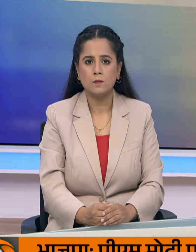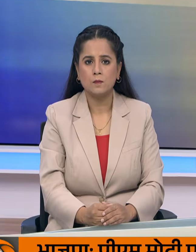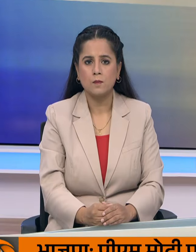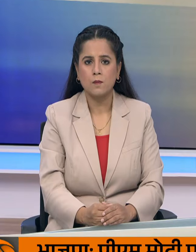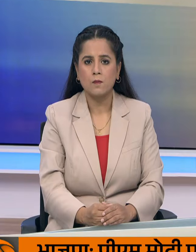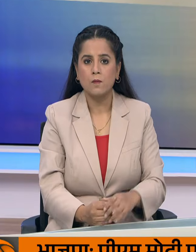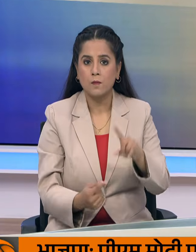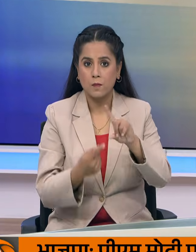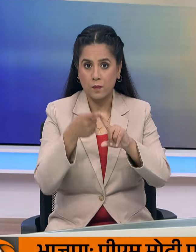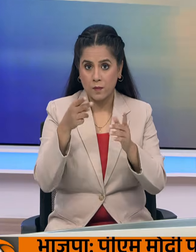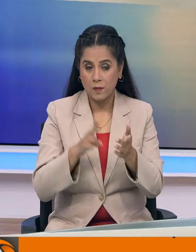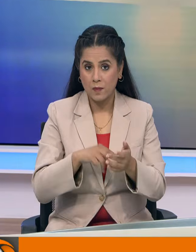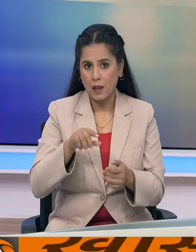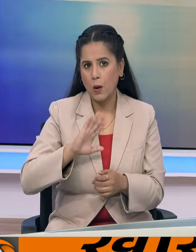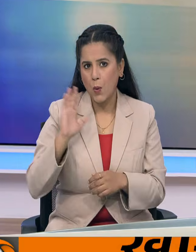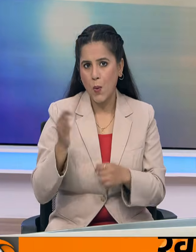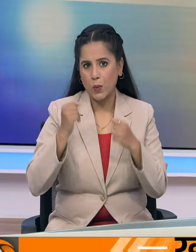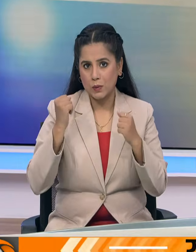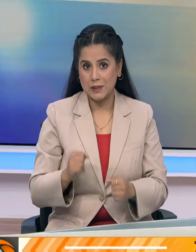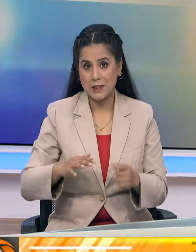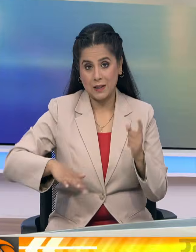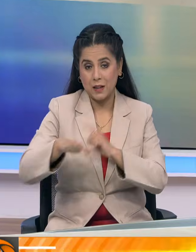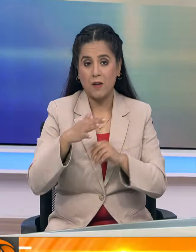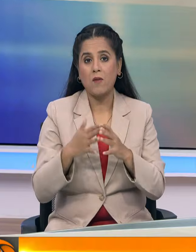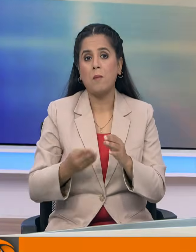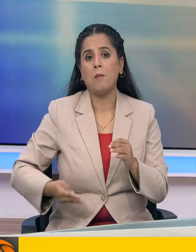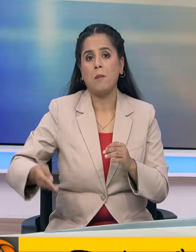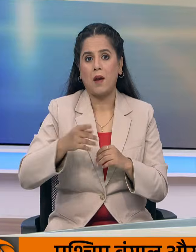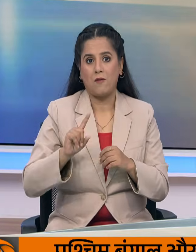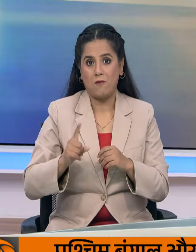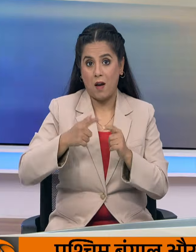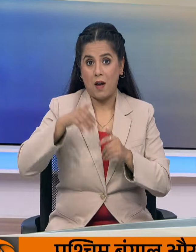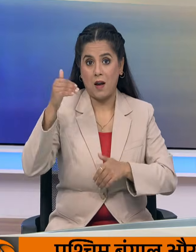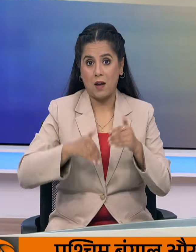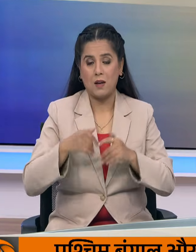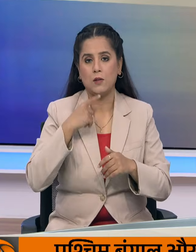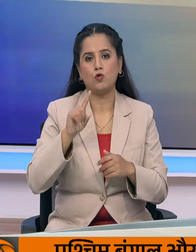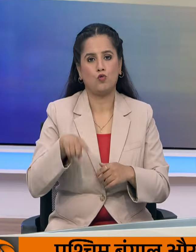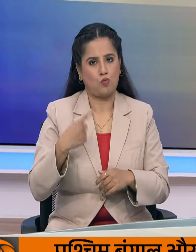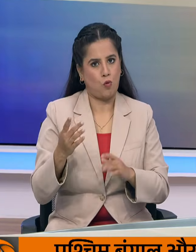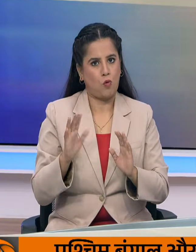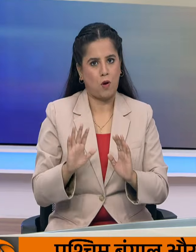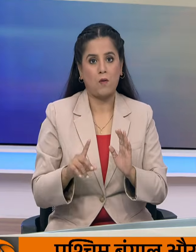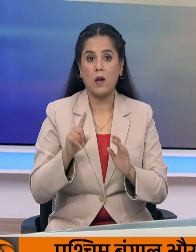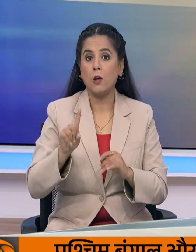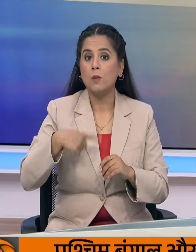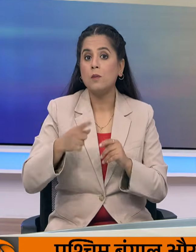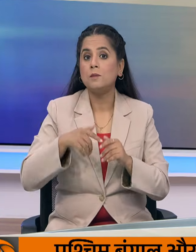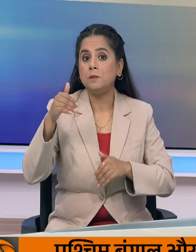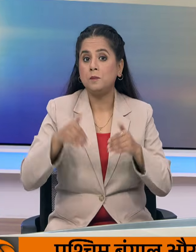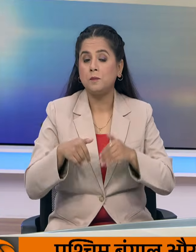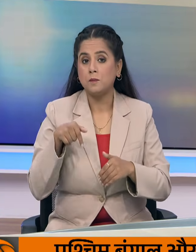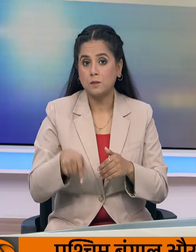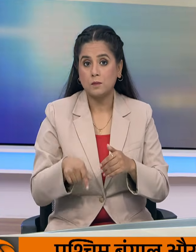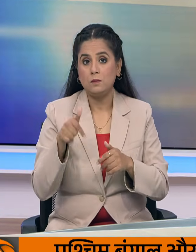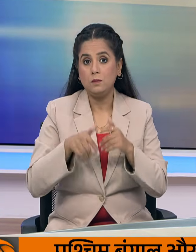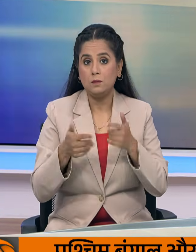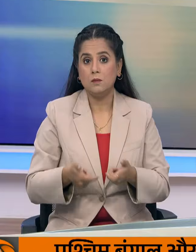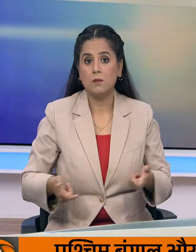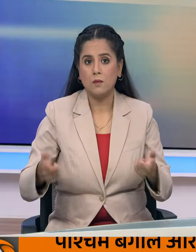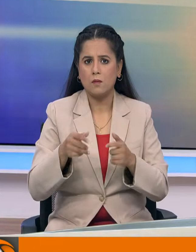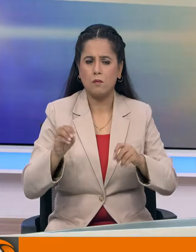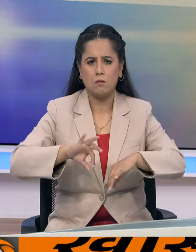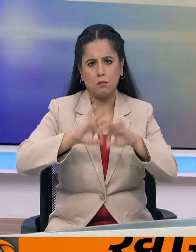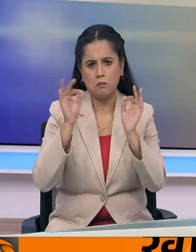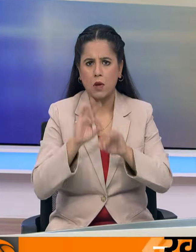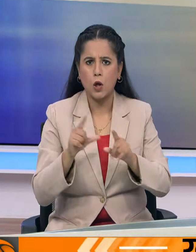तमिलनाडु की सभी सीटों और पश्चिम बंगाल में पहले चरण का मतदान कल है। कल के मतदान के लिए चुनाव आयोग ने व्यापक